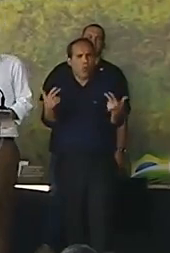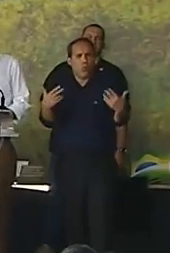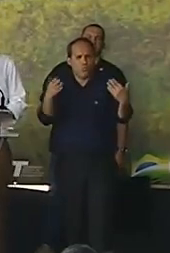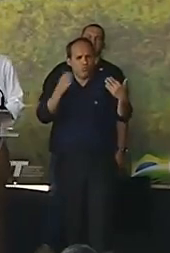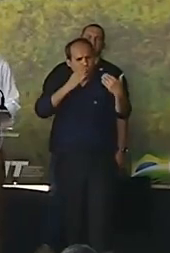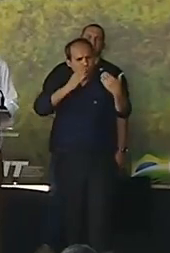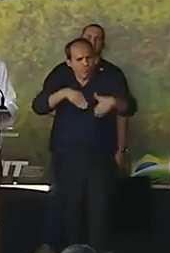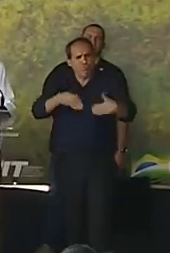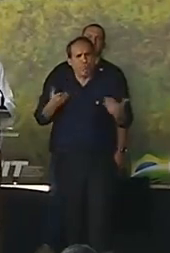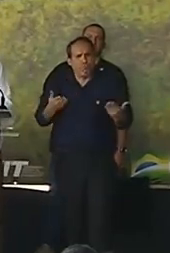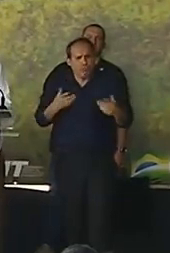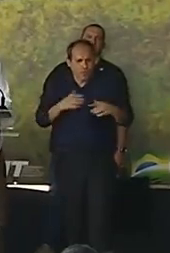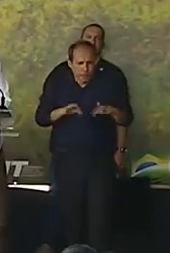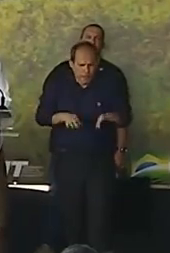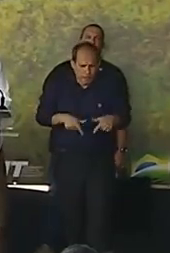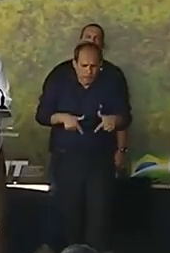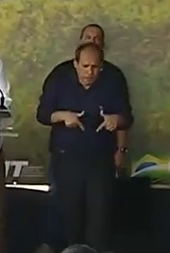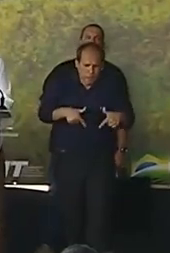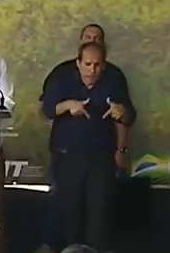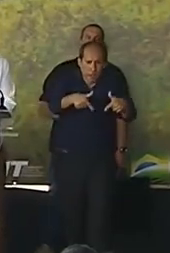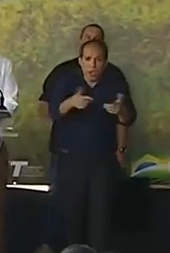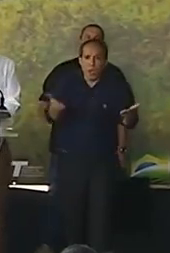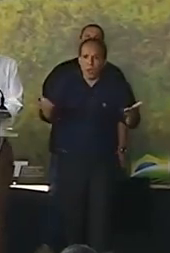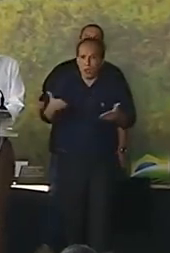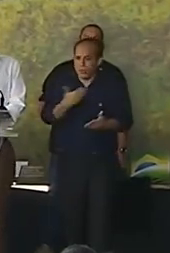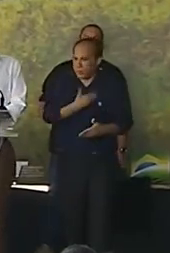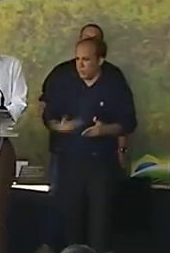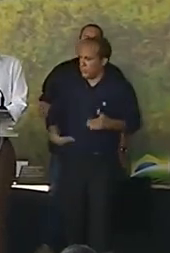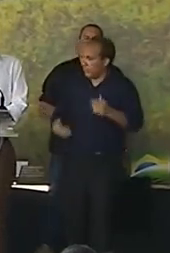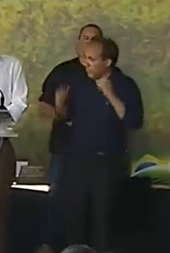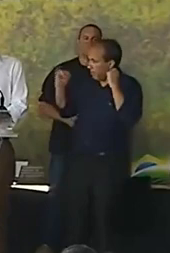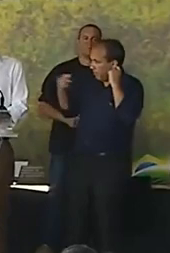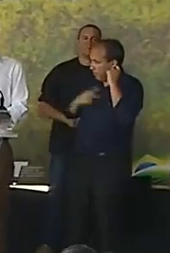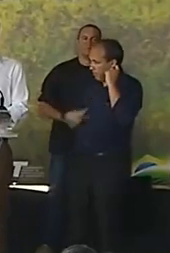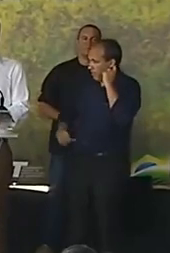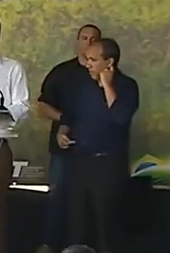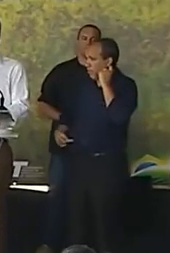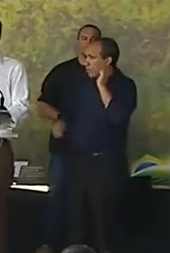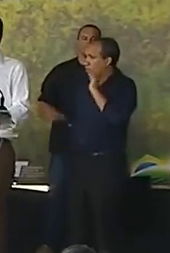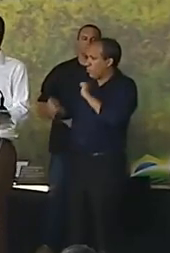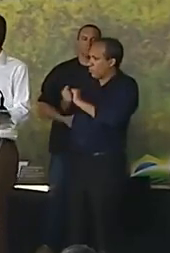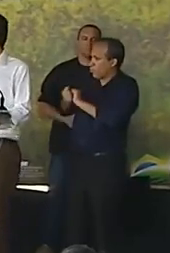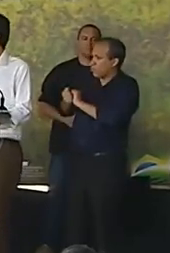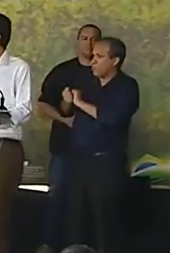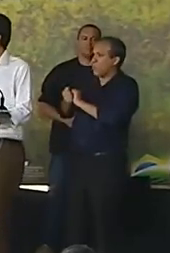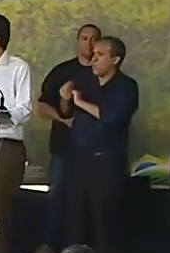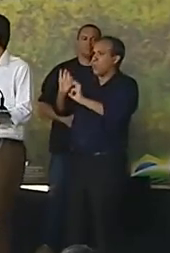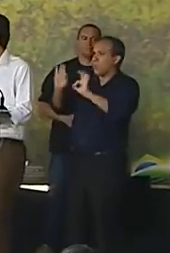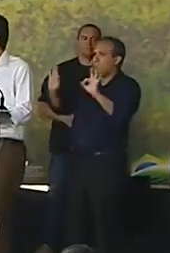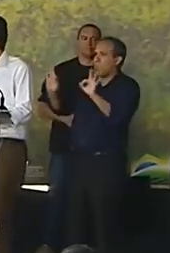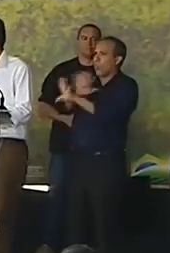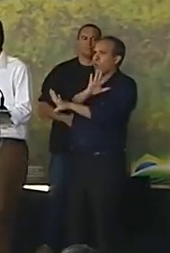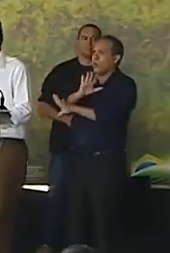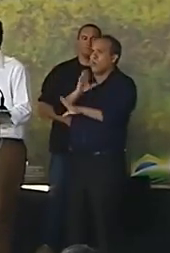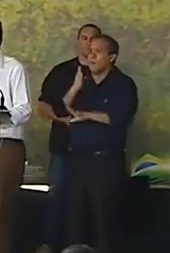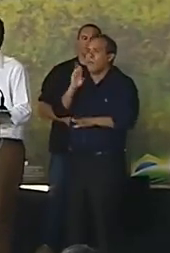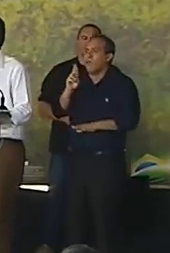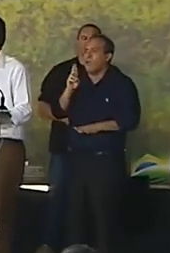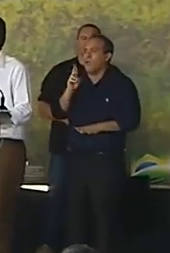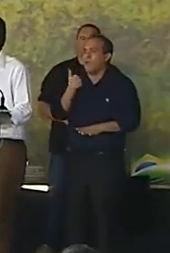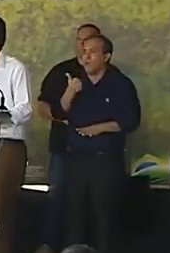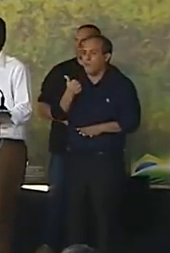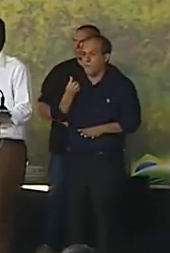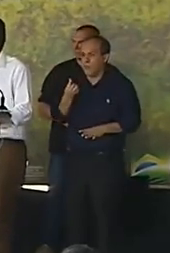Presidente, hoje nós estamos juntos aqui concluindo esta etapa da